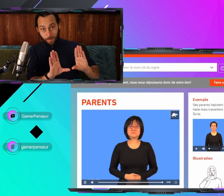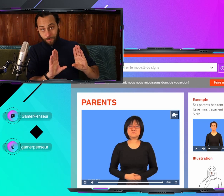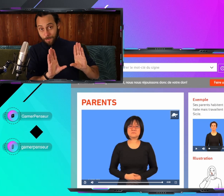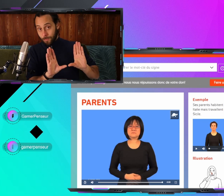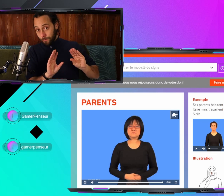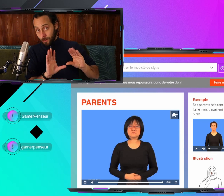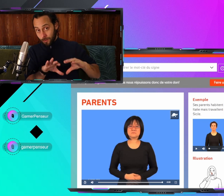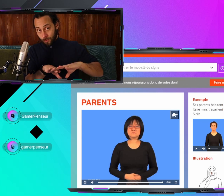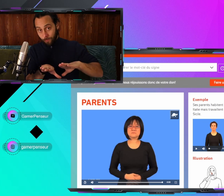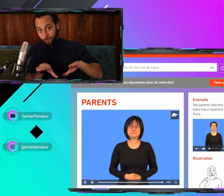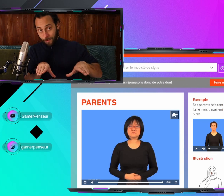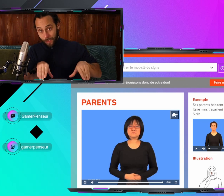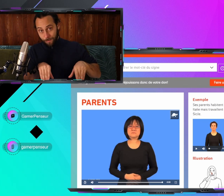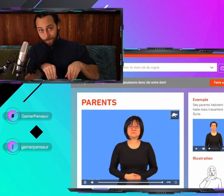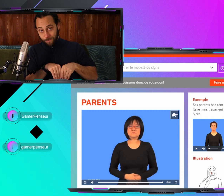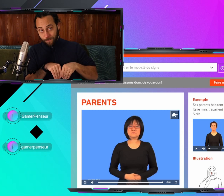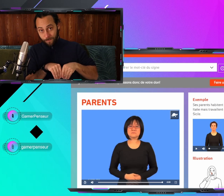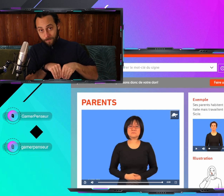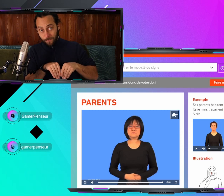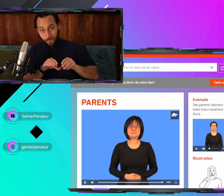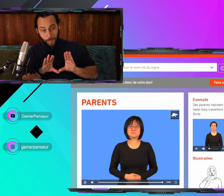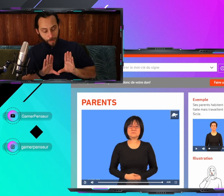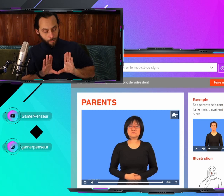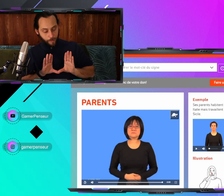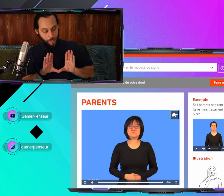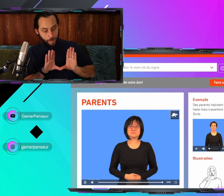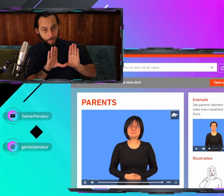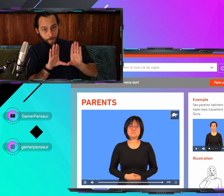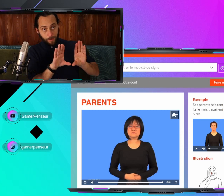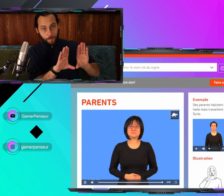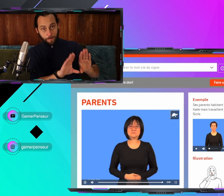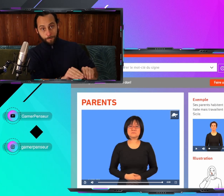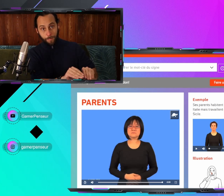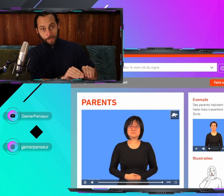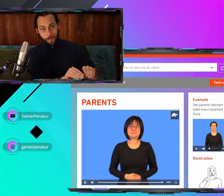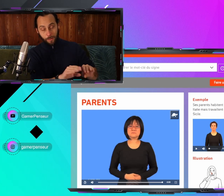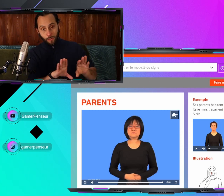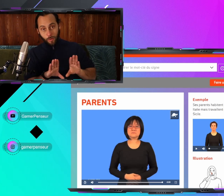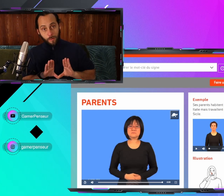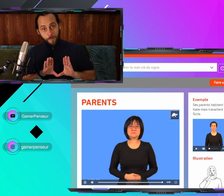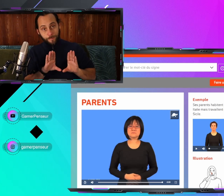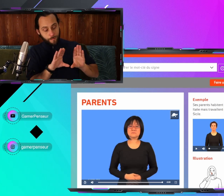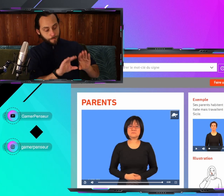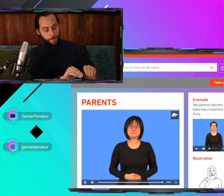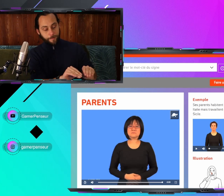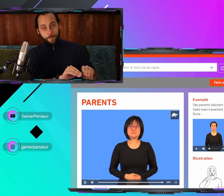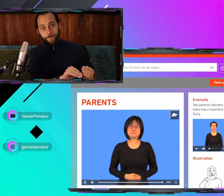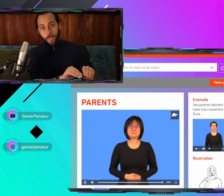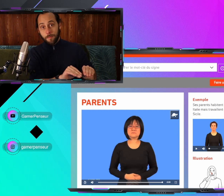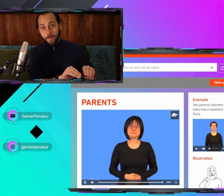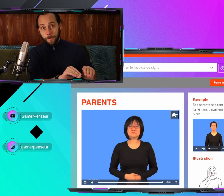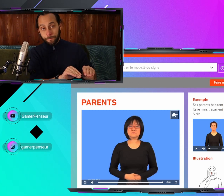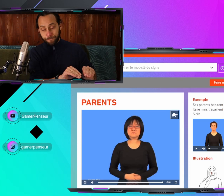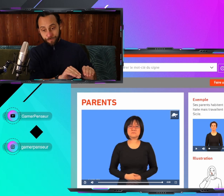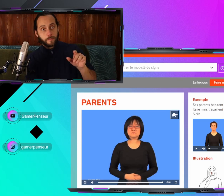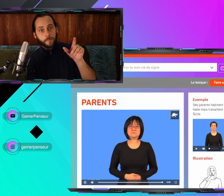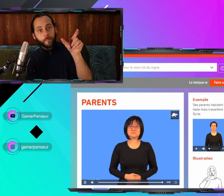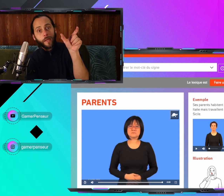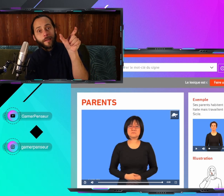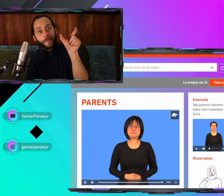C'est la même configuration que famille, mais on va placer à un endroit. Quoi. Paf, habiter.